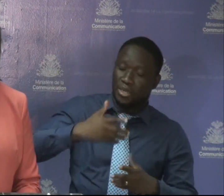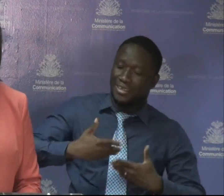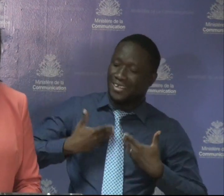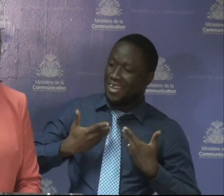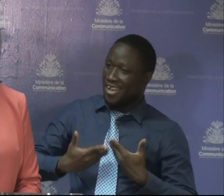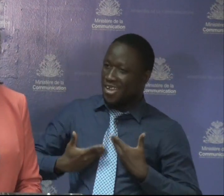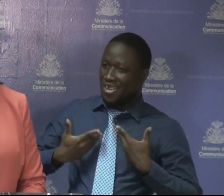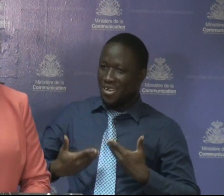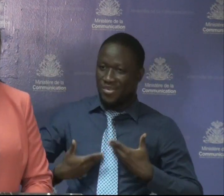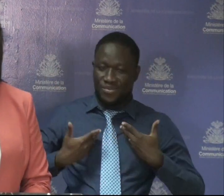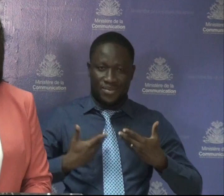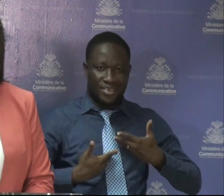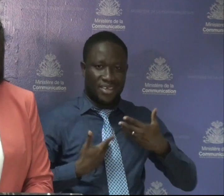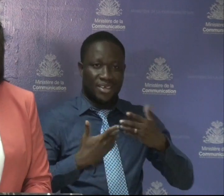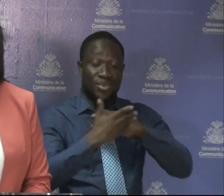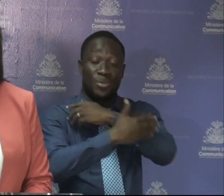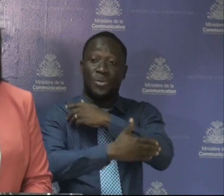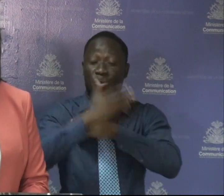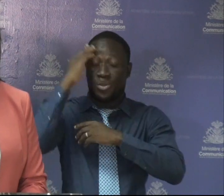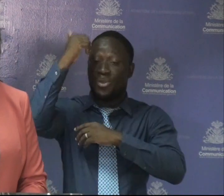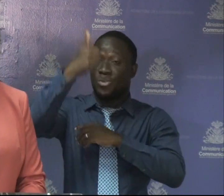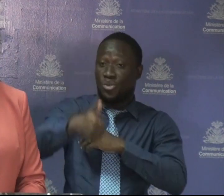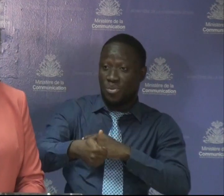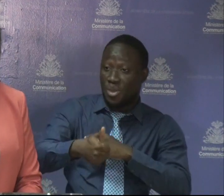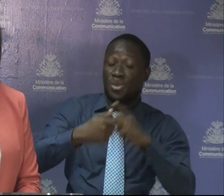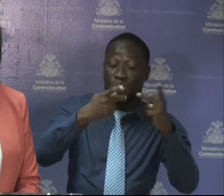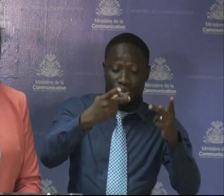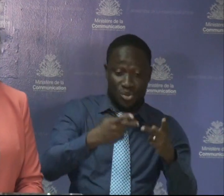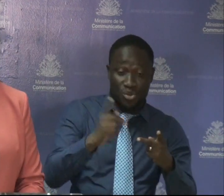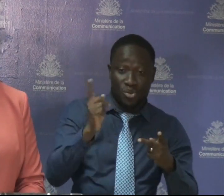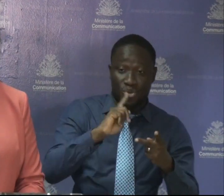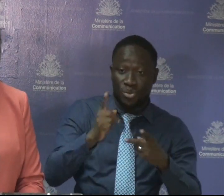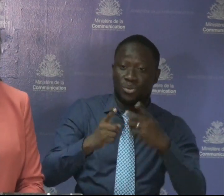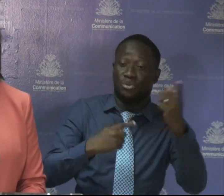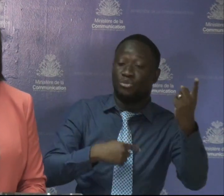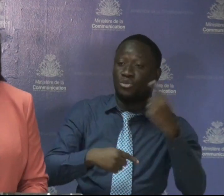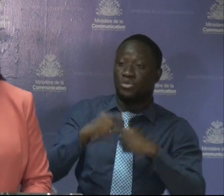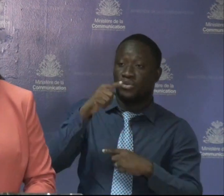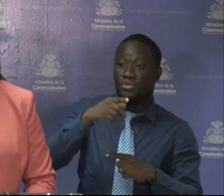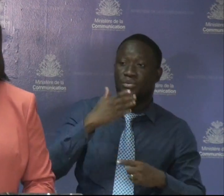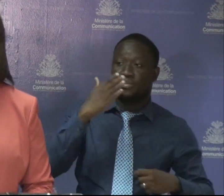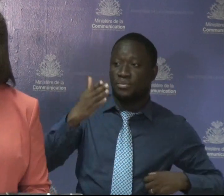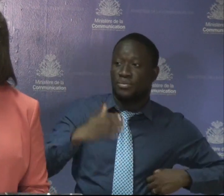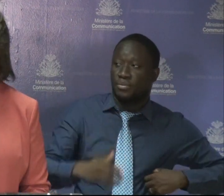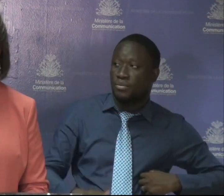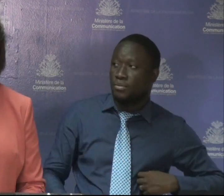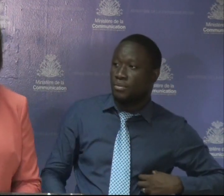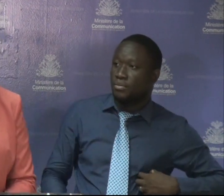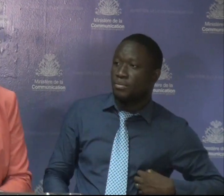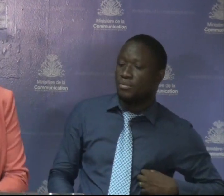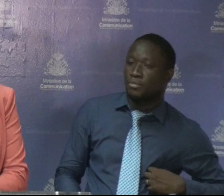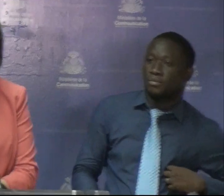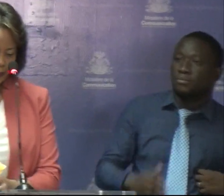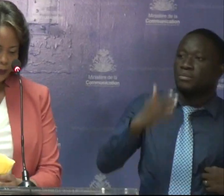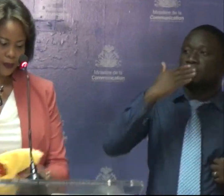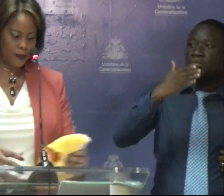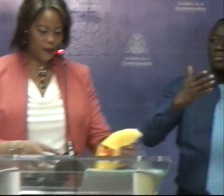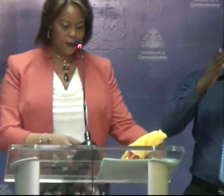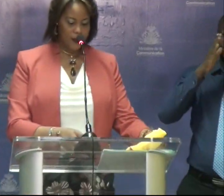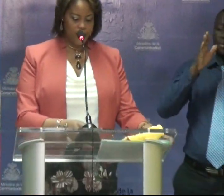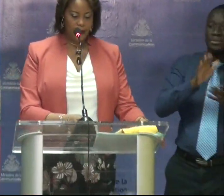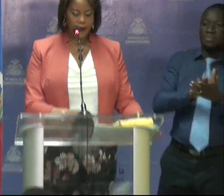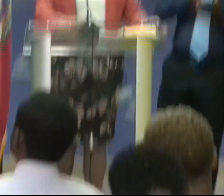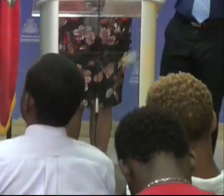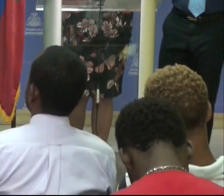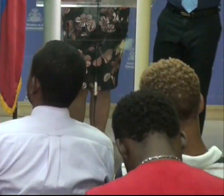de pays, pour qu'il connaît que demain matin, que vous côté, que vous avez pour venir là. Merci. Merci, Madame la Ministre.